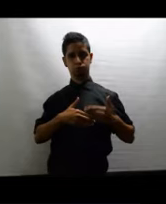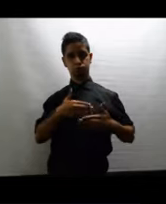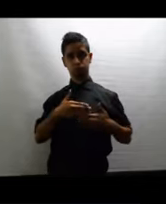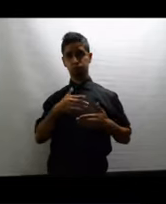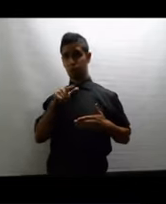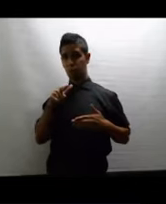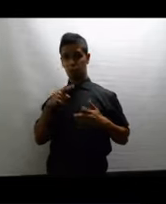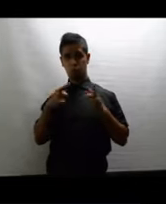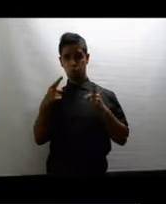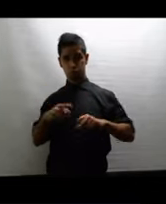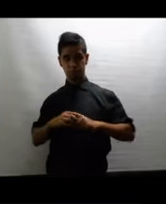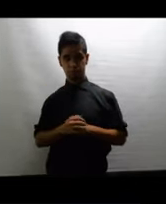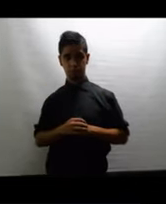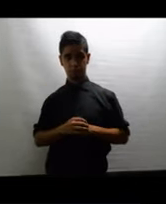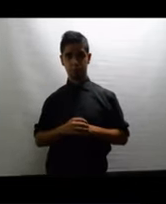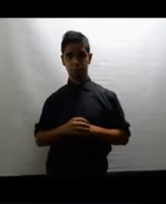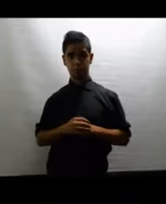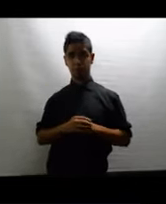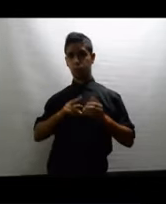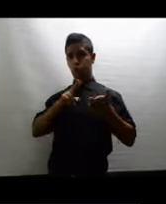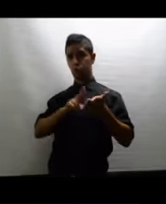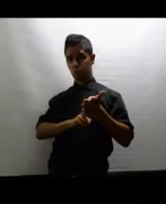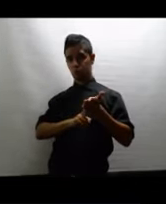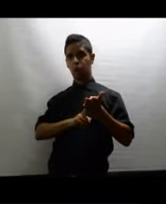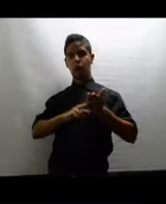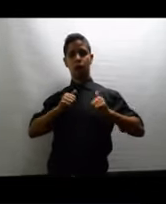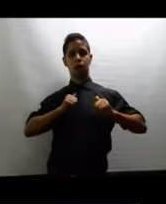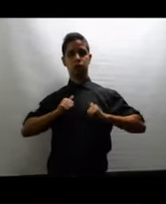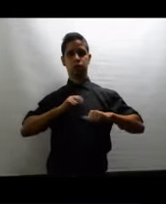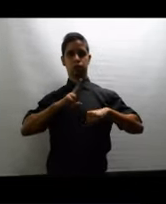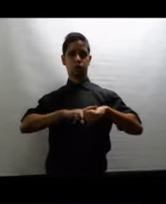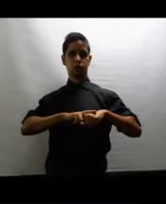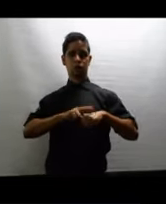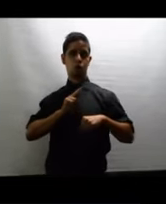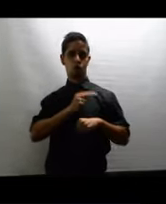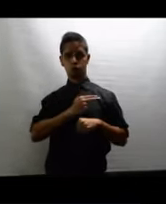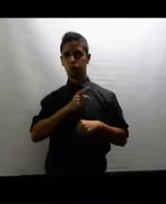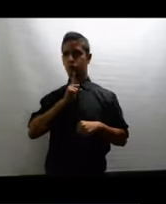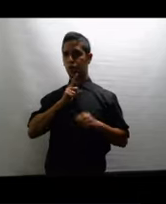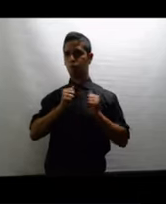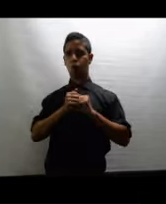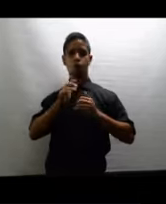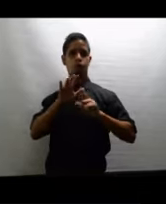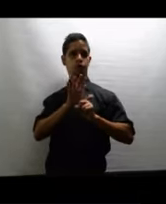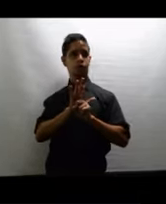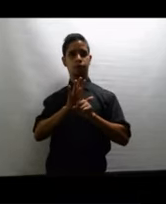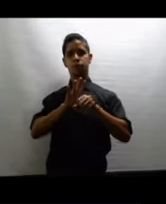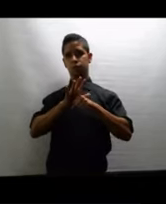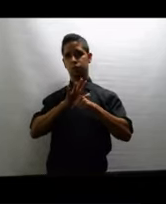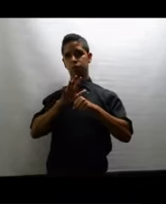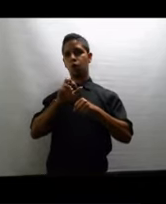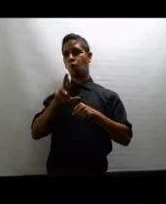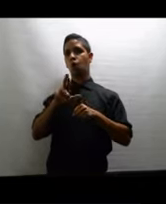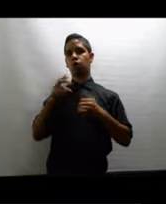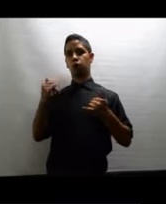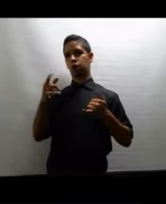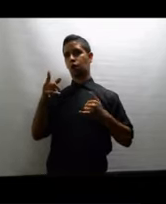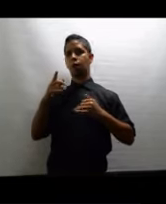viene entonces a contratar artistas nacionales nuestros ya de renombre o que estaban en boga en el